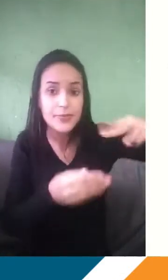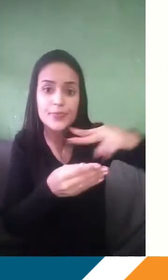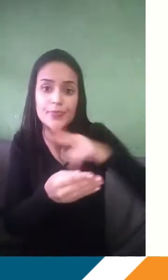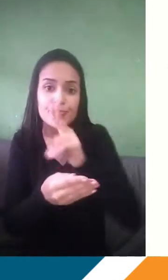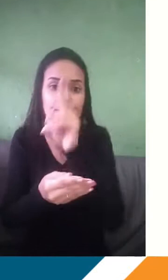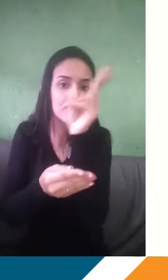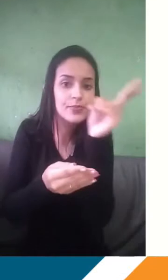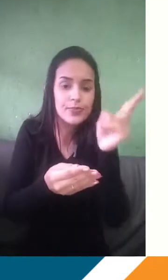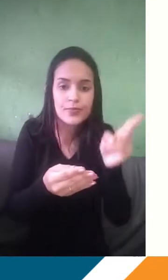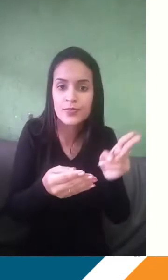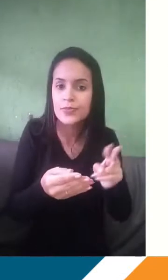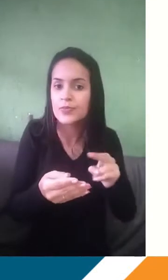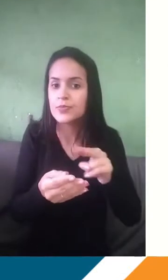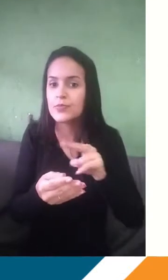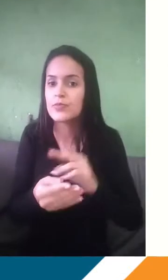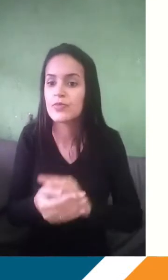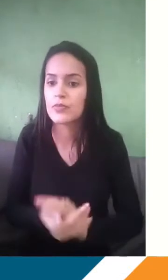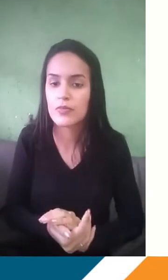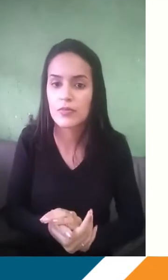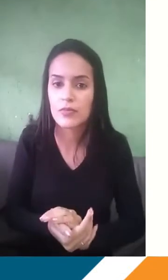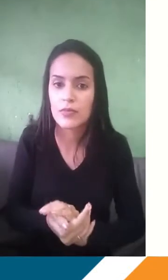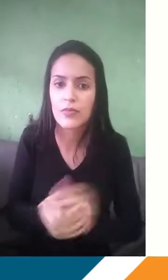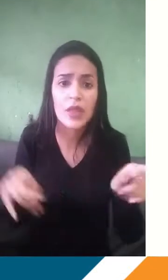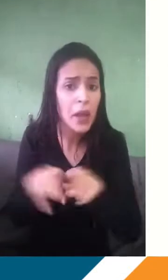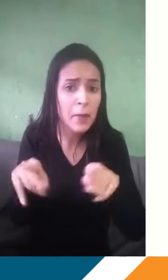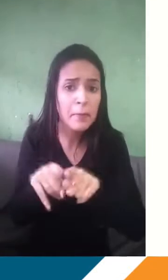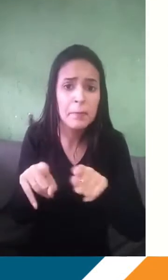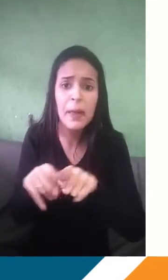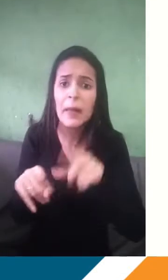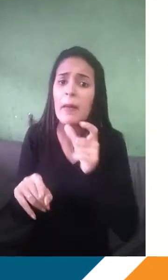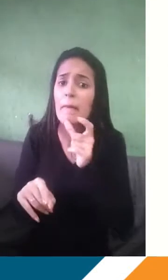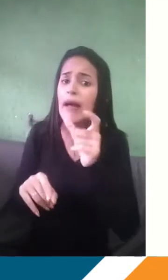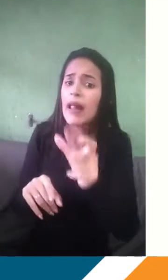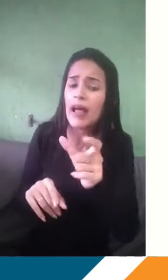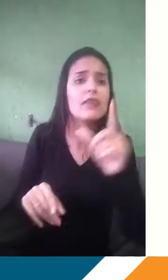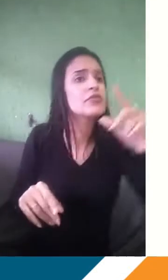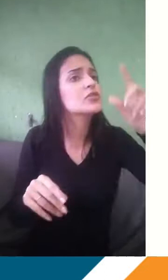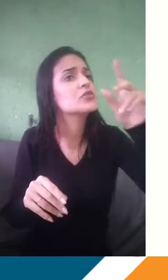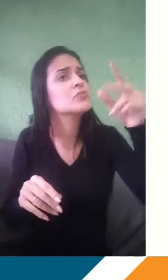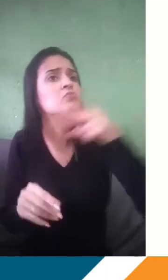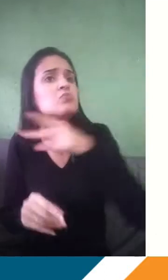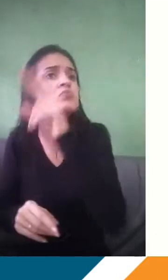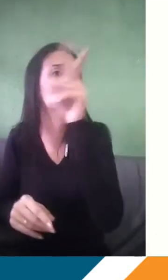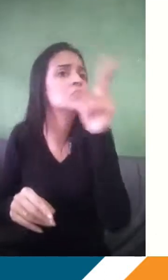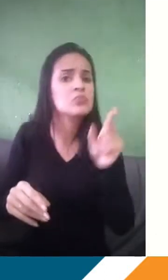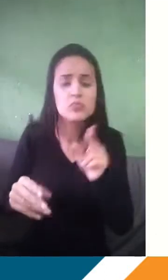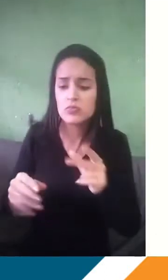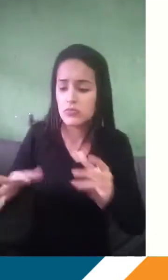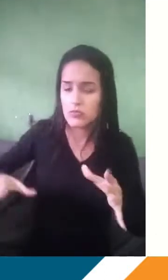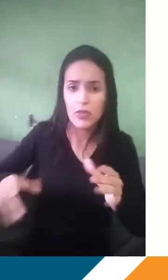artigo, recorte em seguida com atenção algumas palavras que formam esse artigo e meta-as num saco.